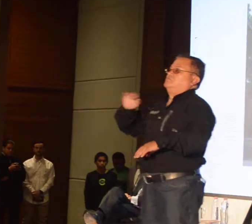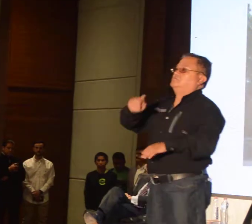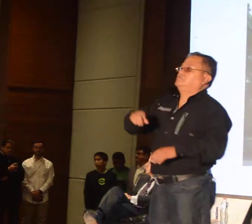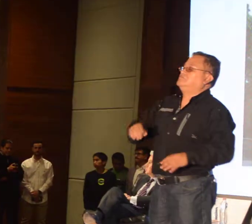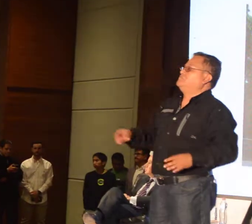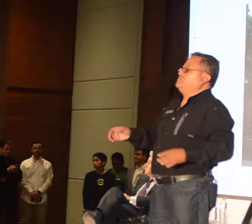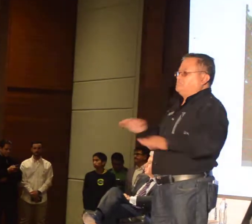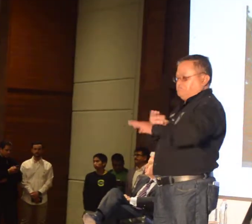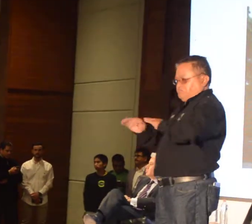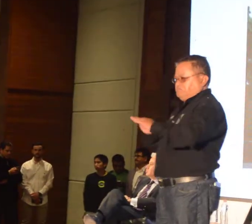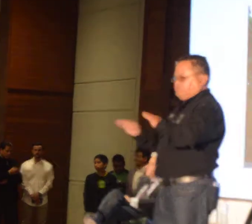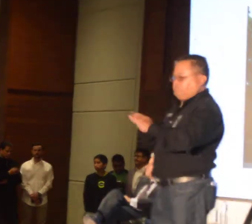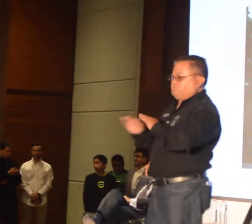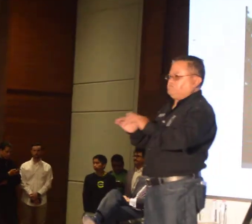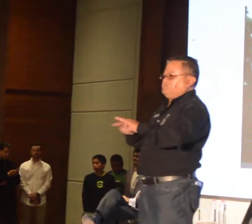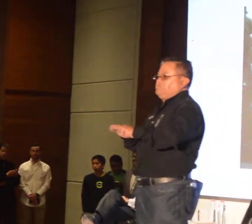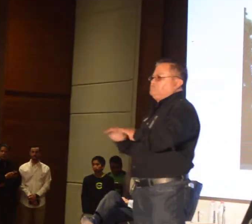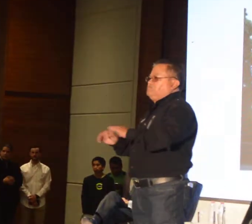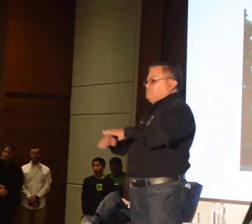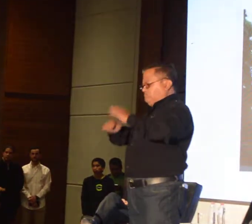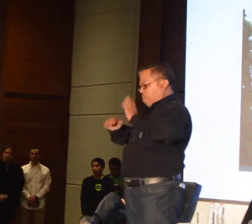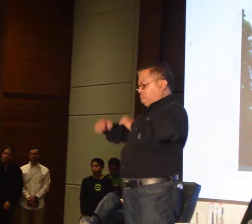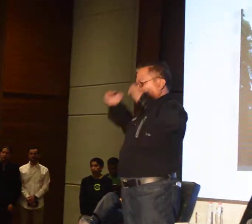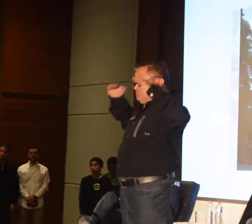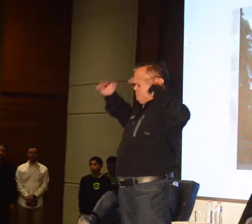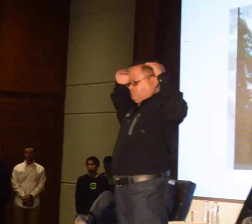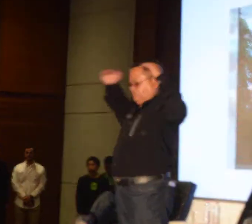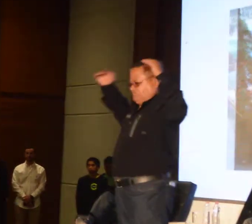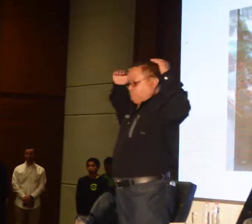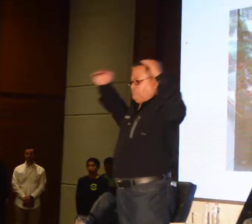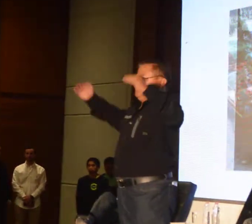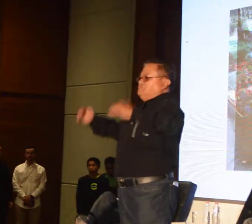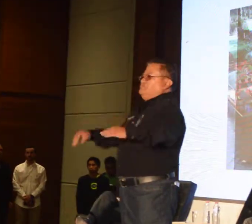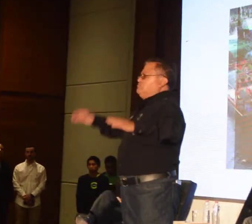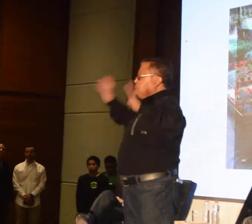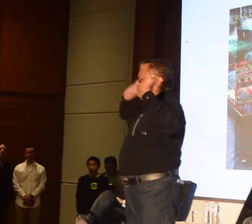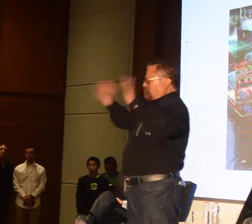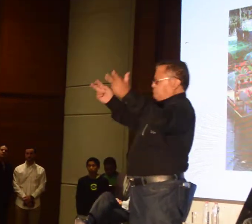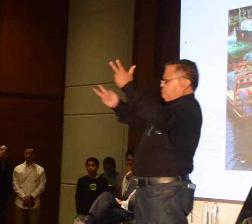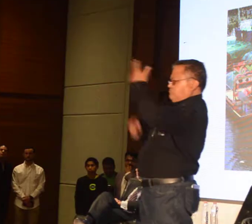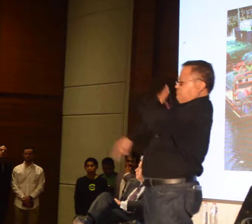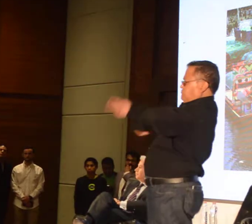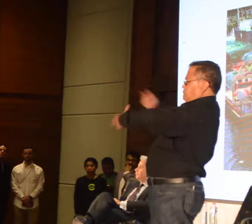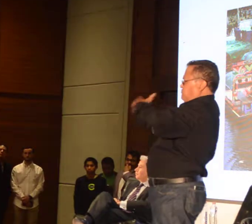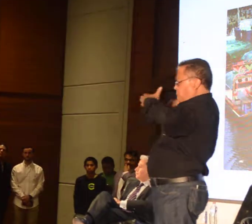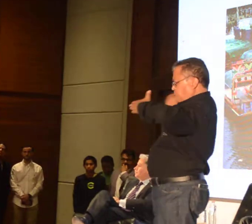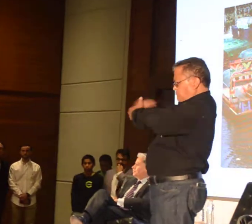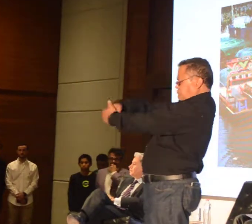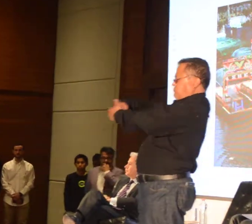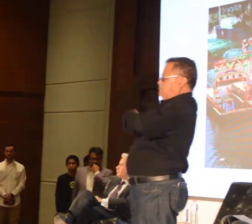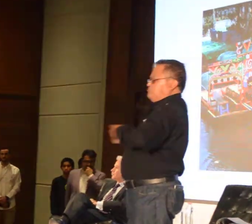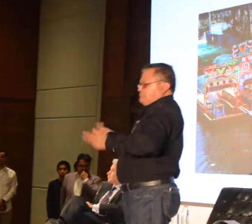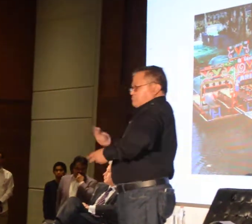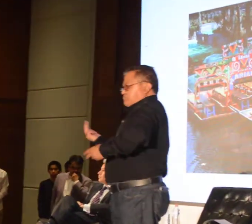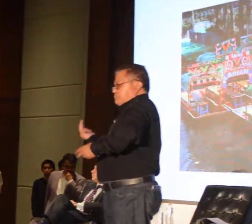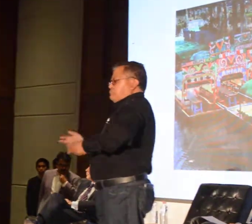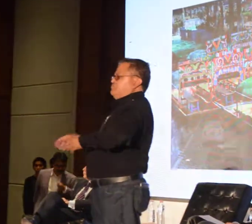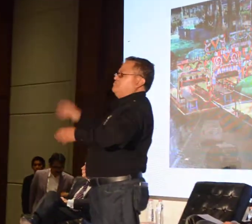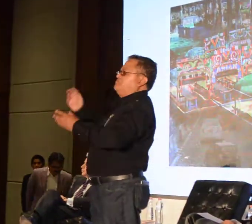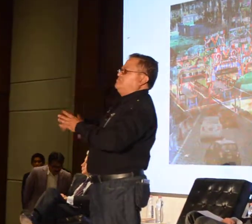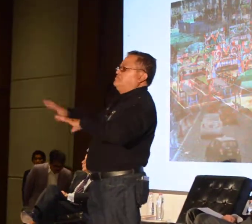un trabajo enorme el que se tiene que hacer en esta materia, pero que ya llegó la hora de implementarlo con urgencia.